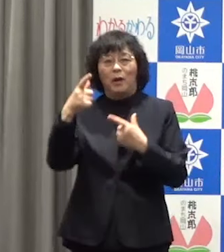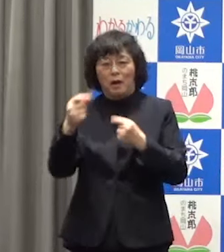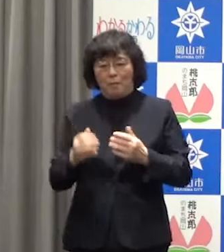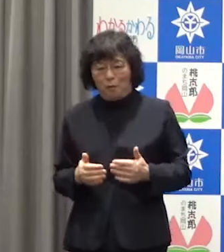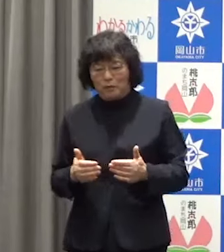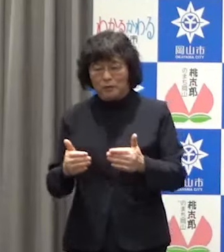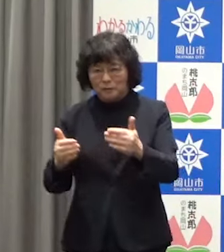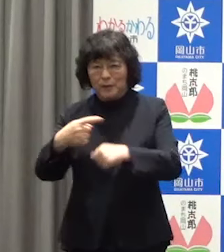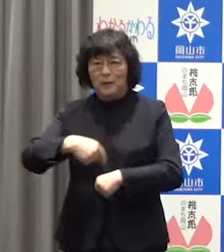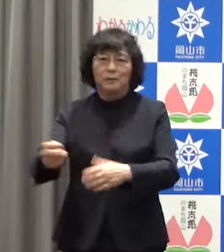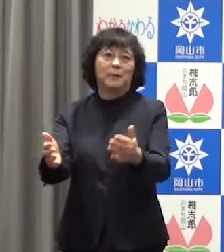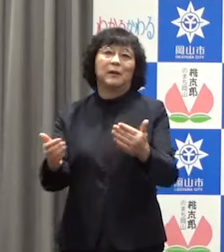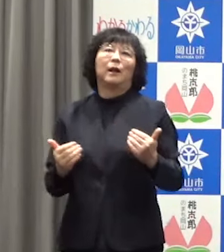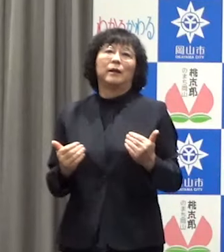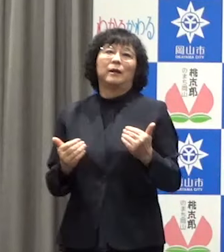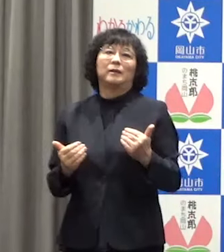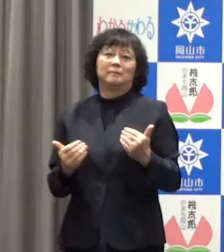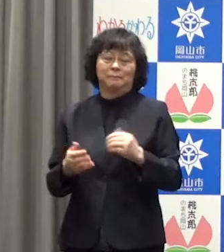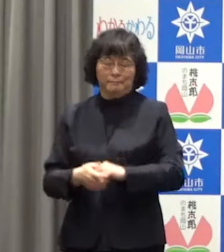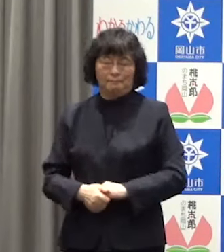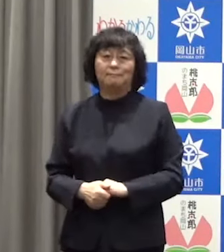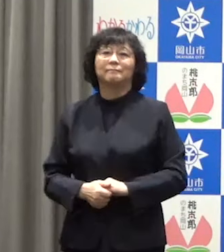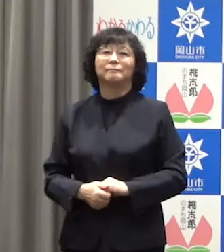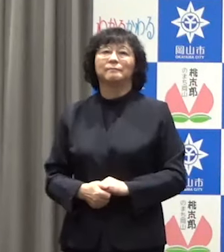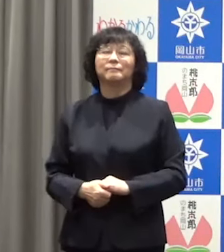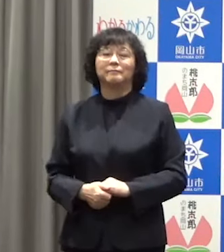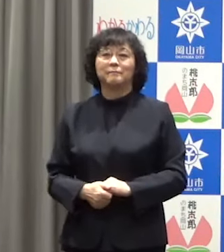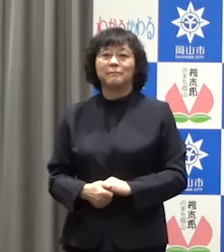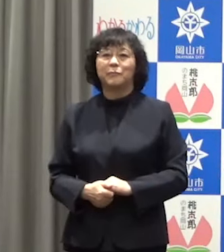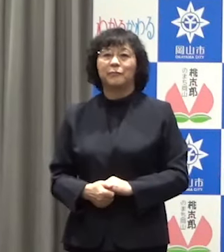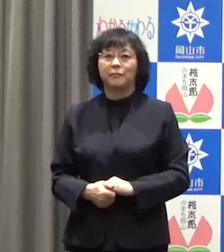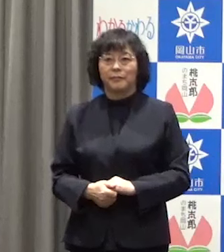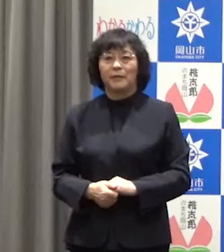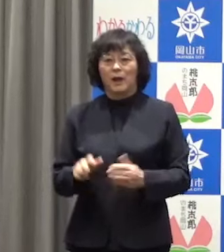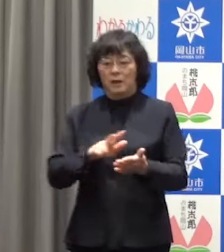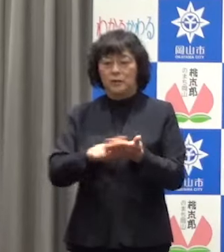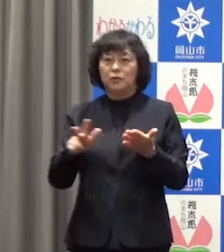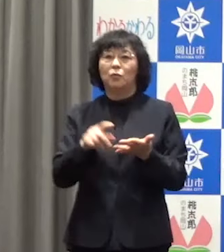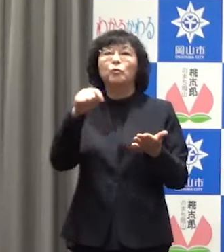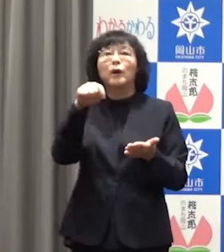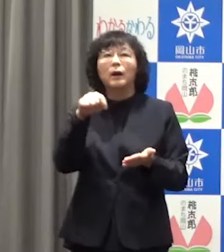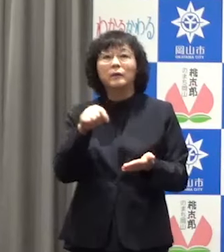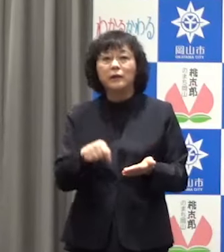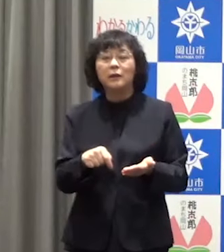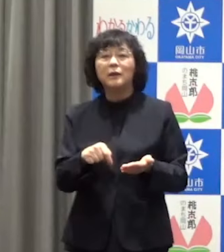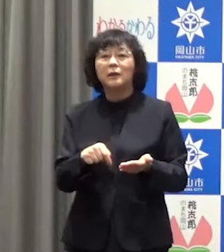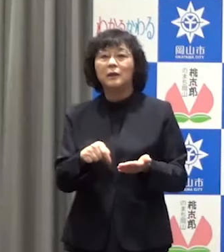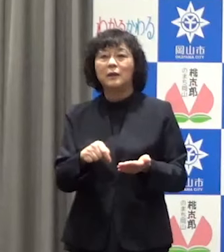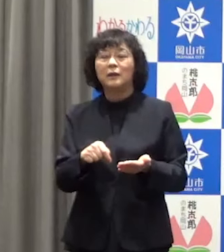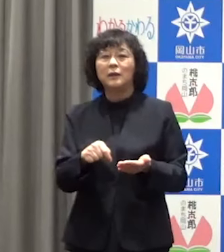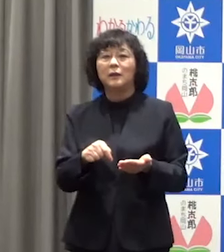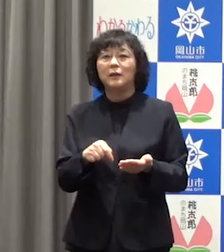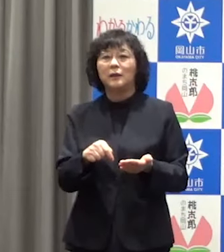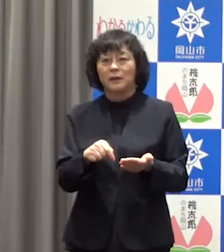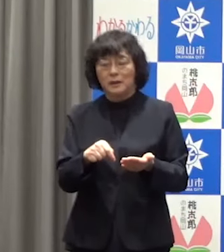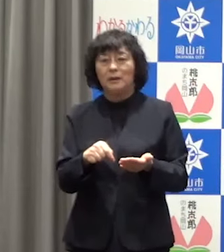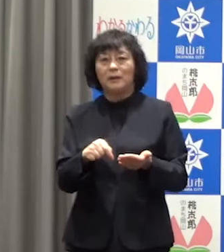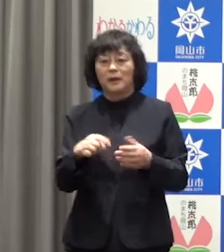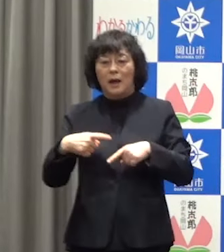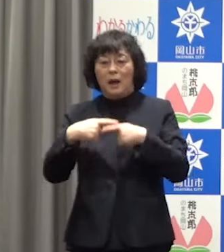ないわけでありますが、別点の資料の中に、加盟している多くの都市